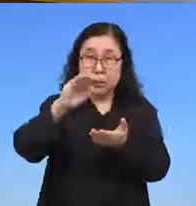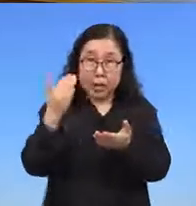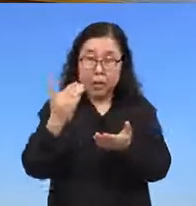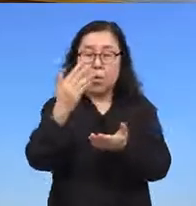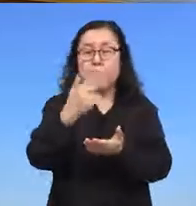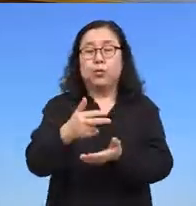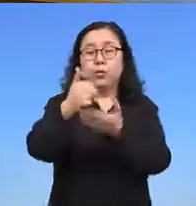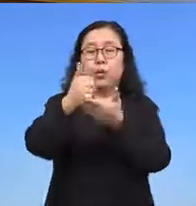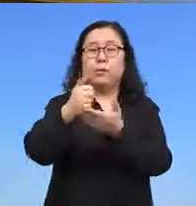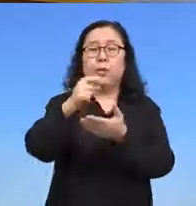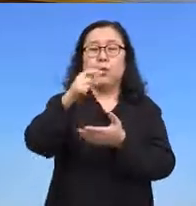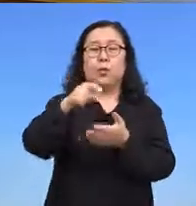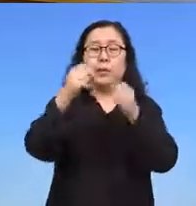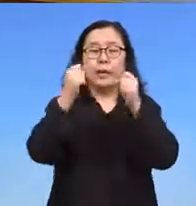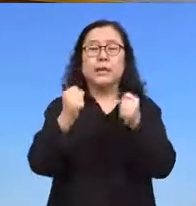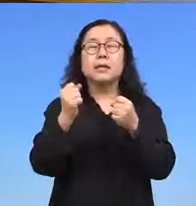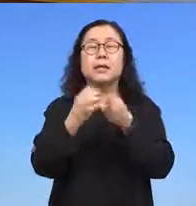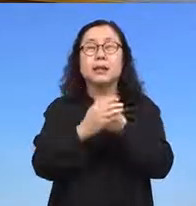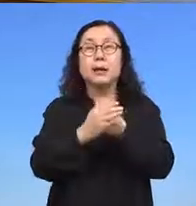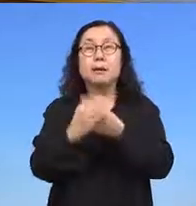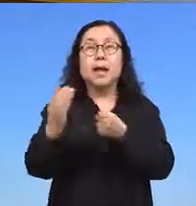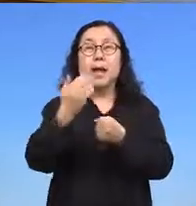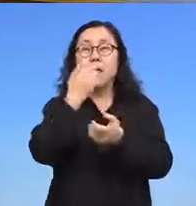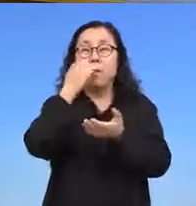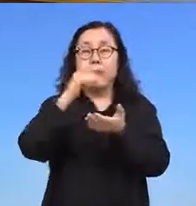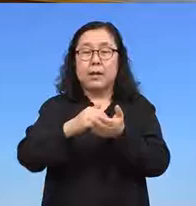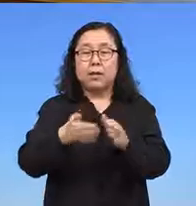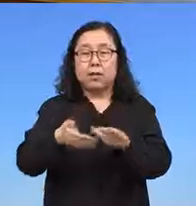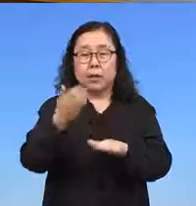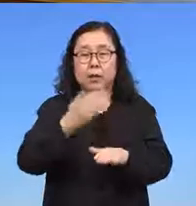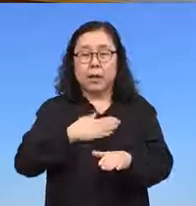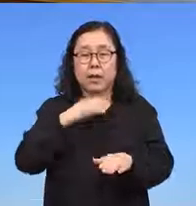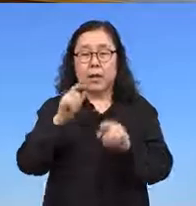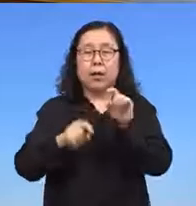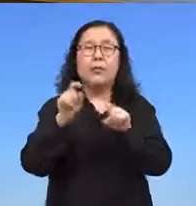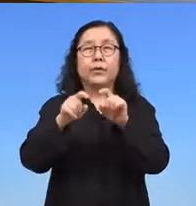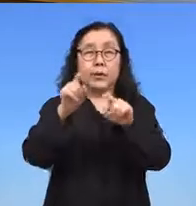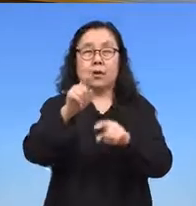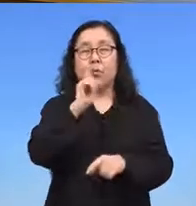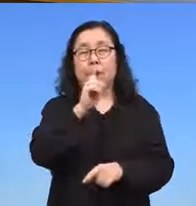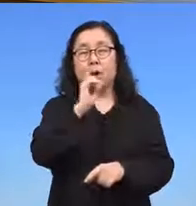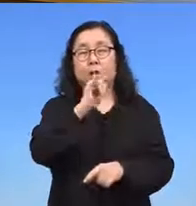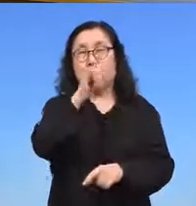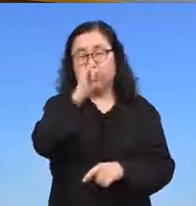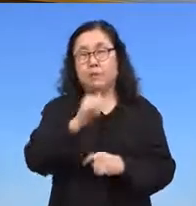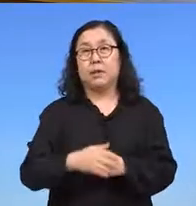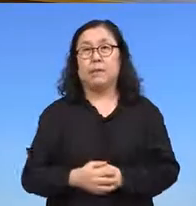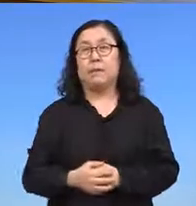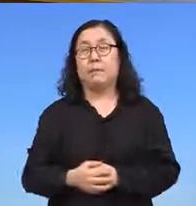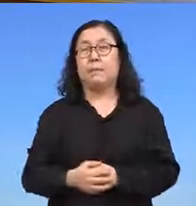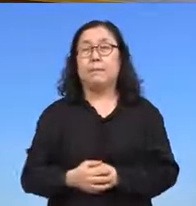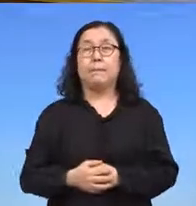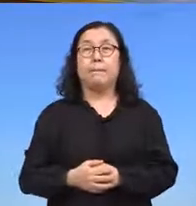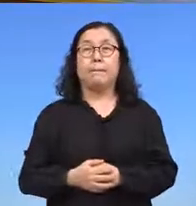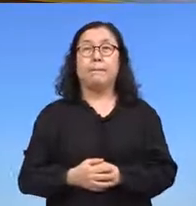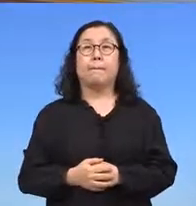계시기에 반석 위를 내가 걷습니다. 역동적인 현재예요.